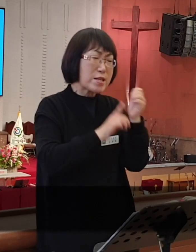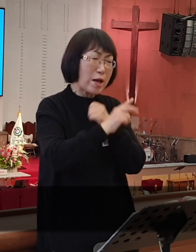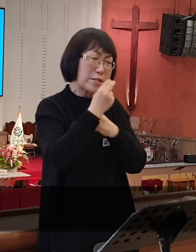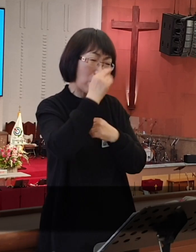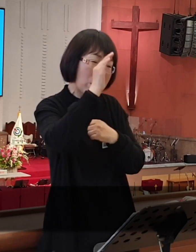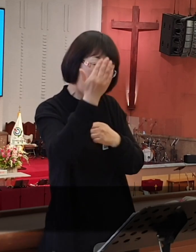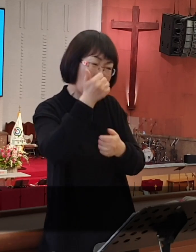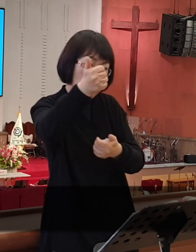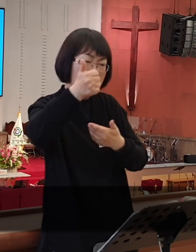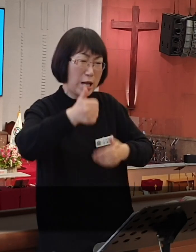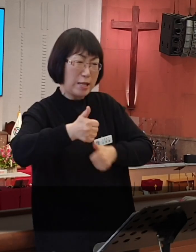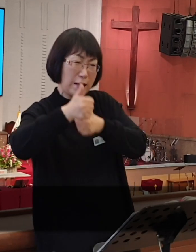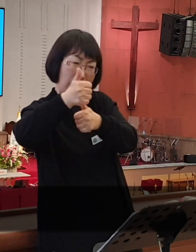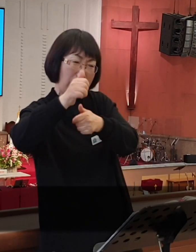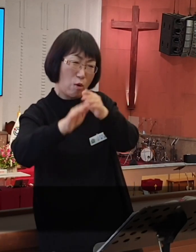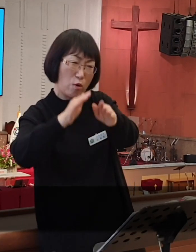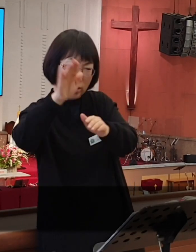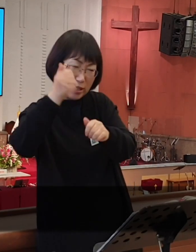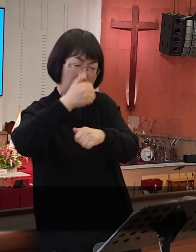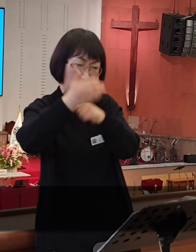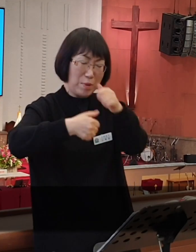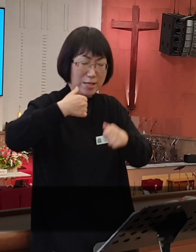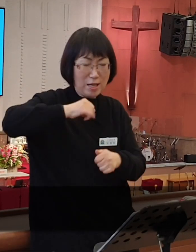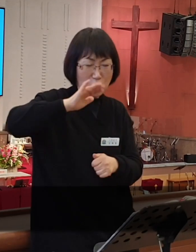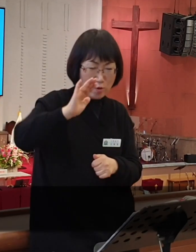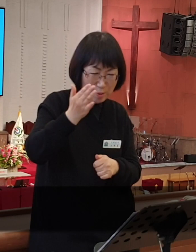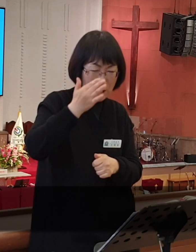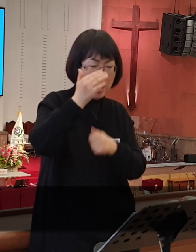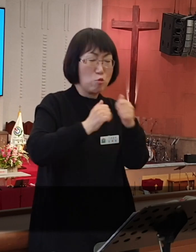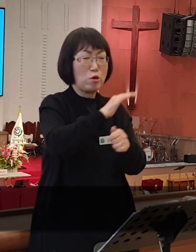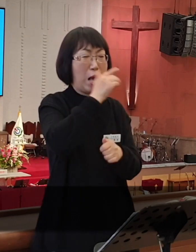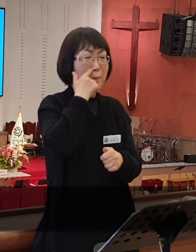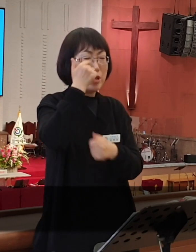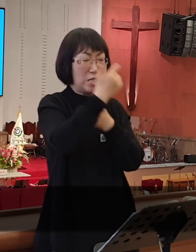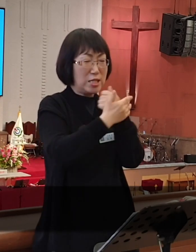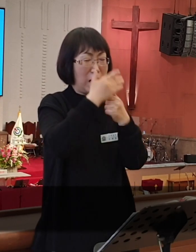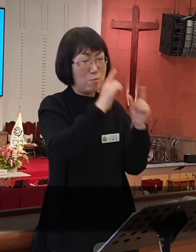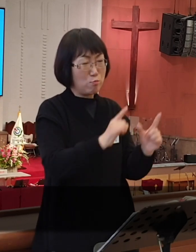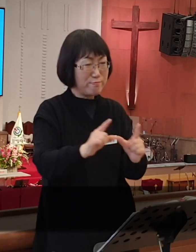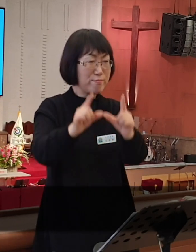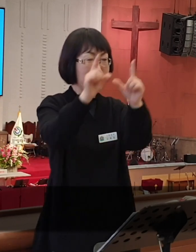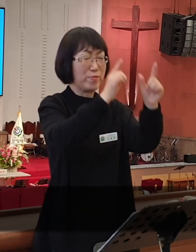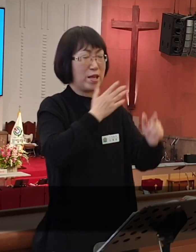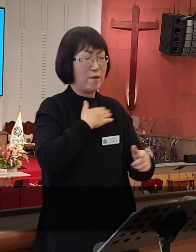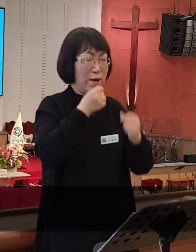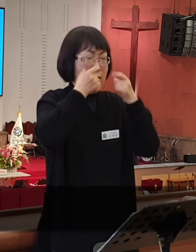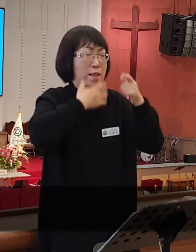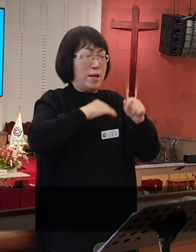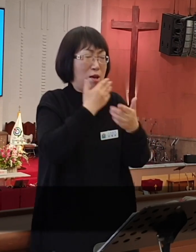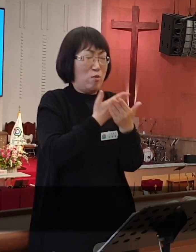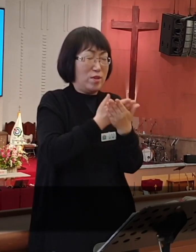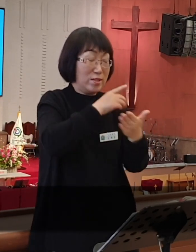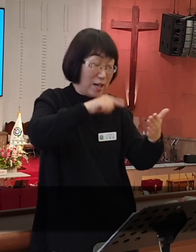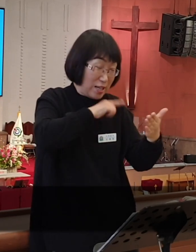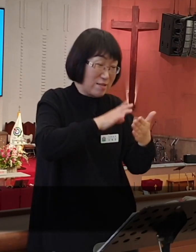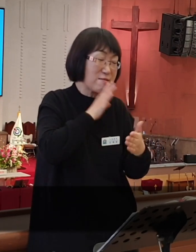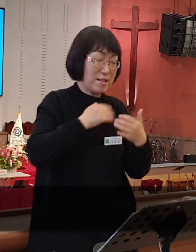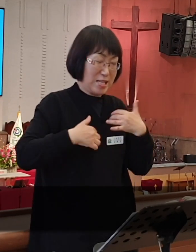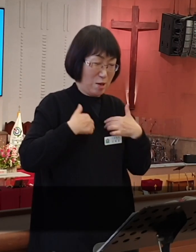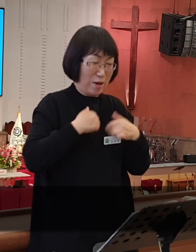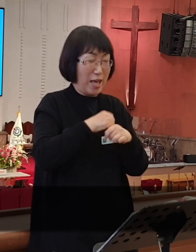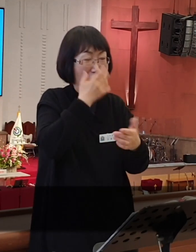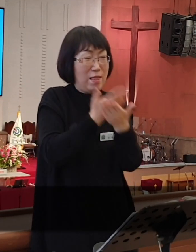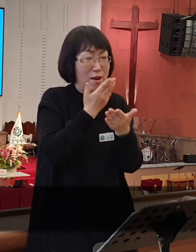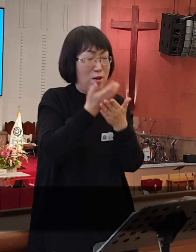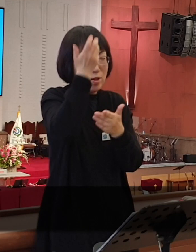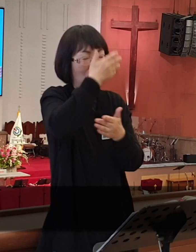생명 되신 그분 따라 걸을 때 내가 하나님의 자녀임을, 하나님 우리 아버지의 은혜를 누림을 나로 깨닫게 하시고 그 안에서 즐거워하게